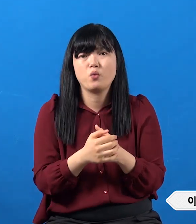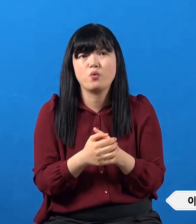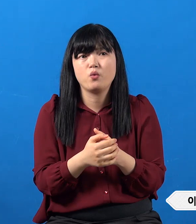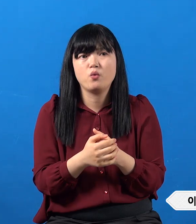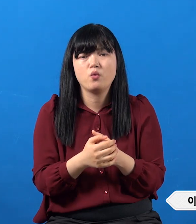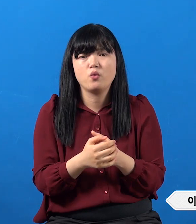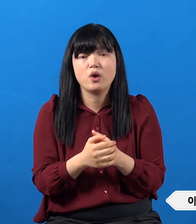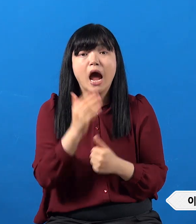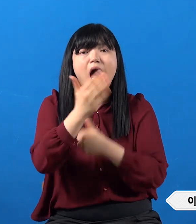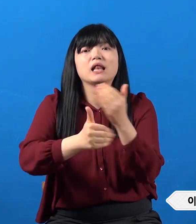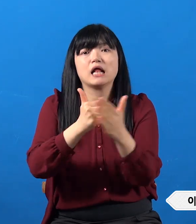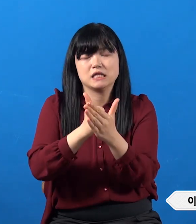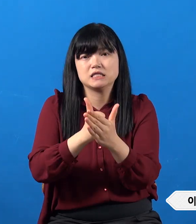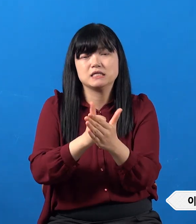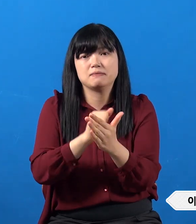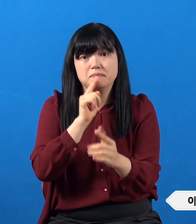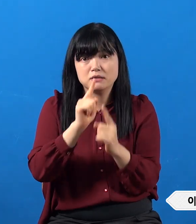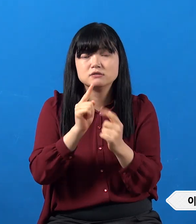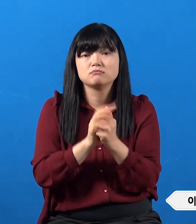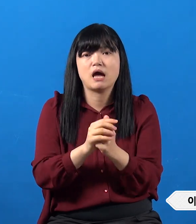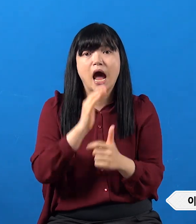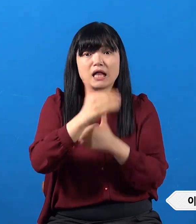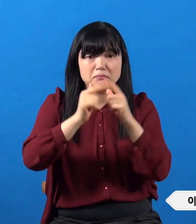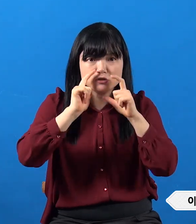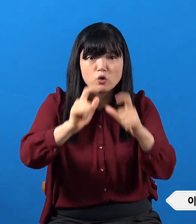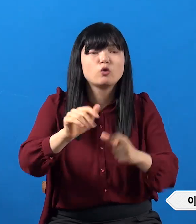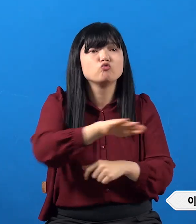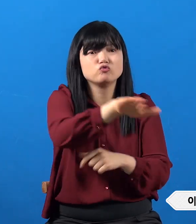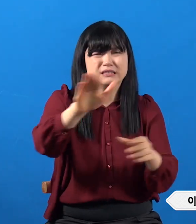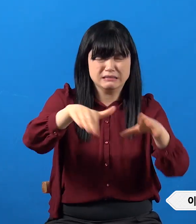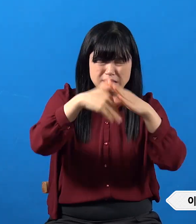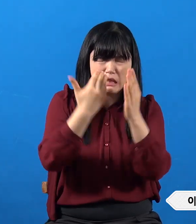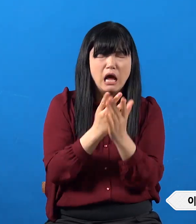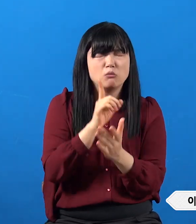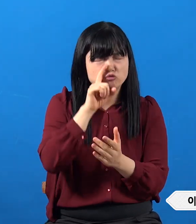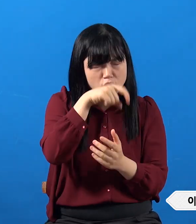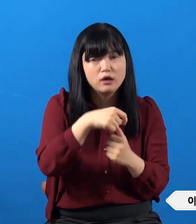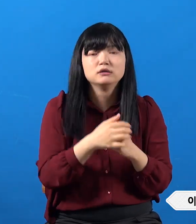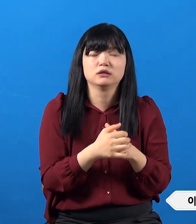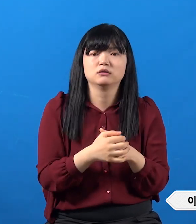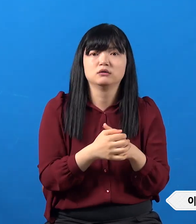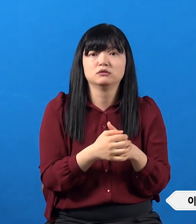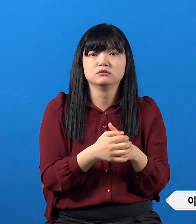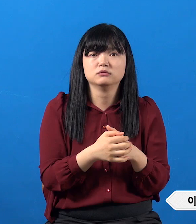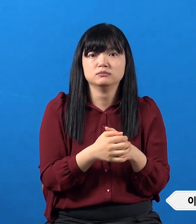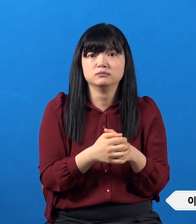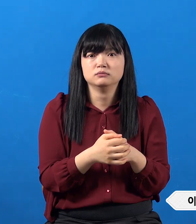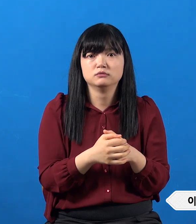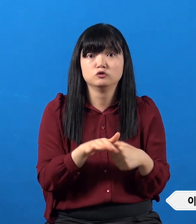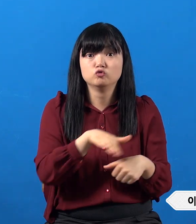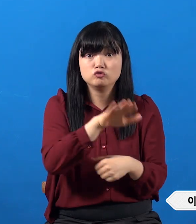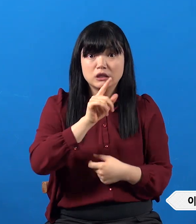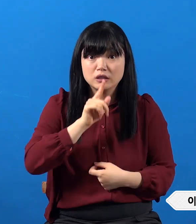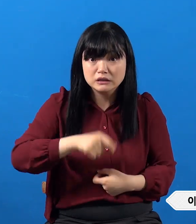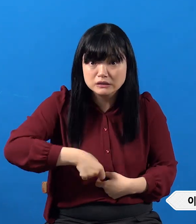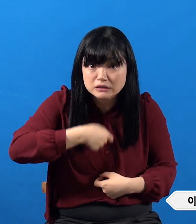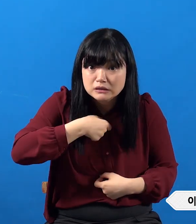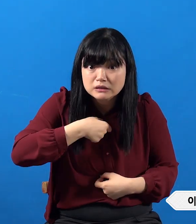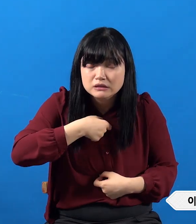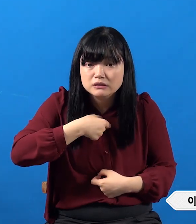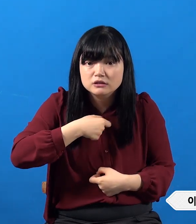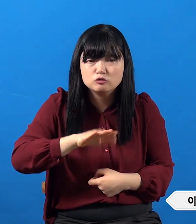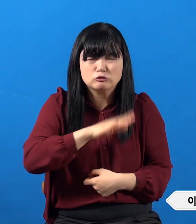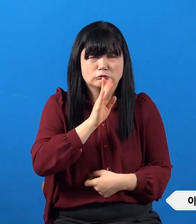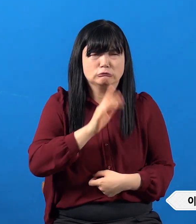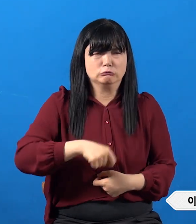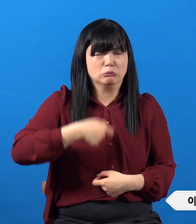하나님의 결론이에요. 하나님의 선언입니다. 우리는 다 부정하다 이 말이죠. 그 다음에 우리의 의,